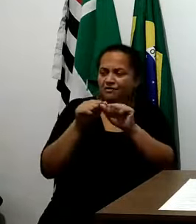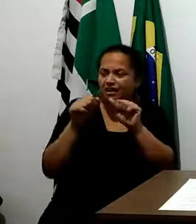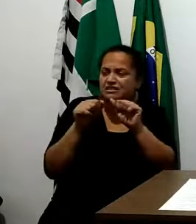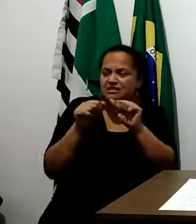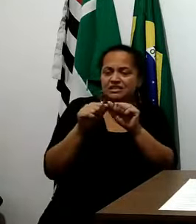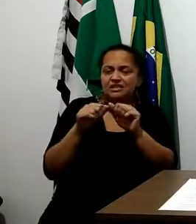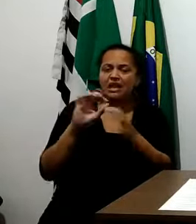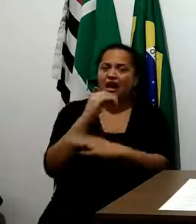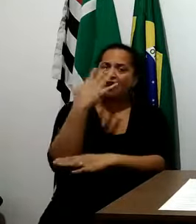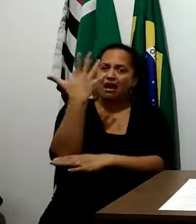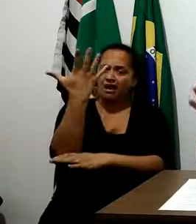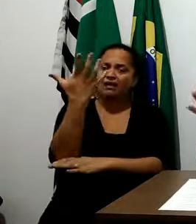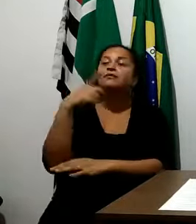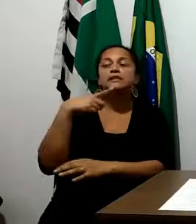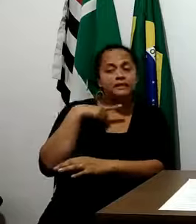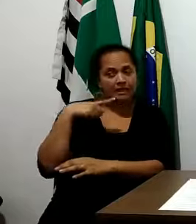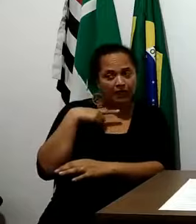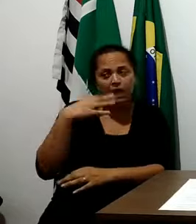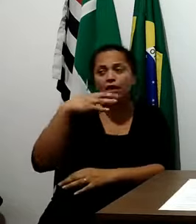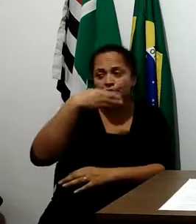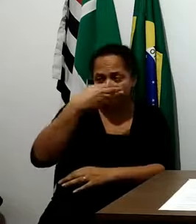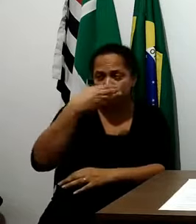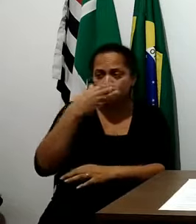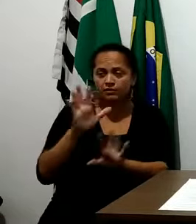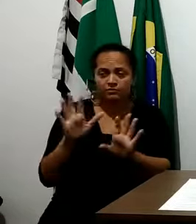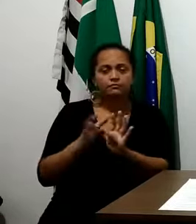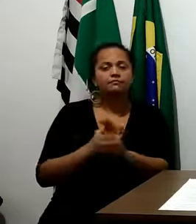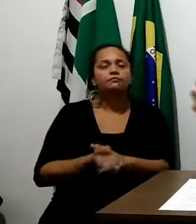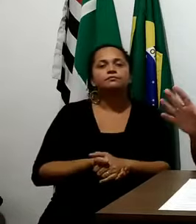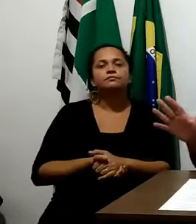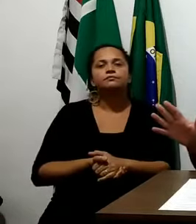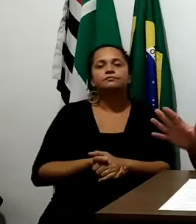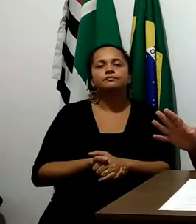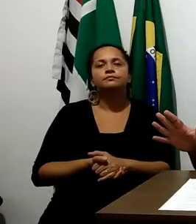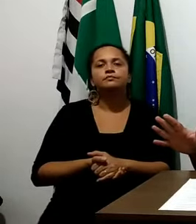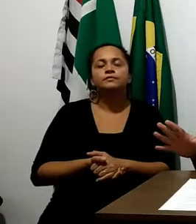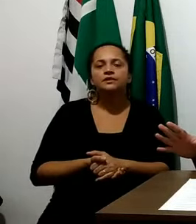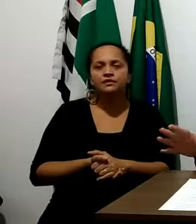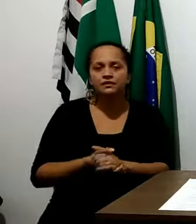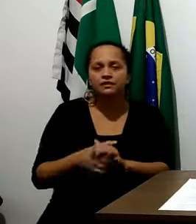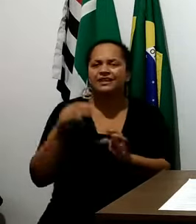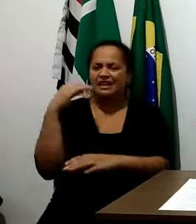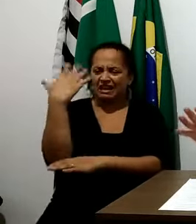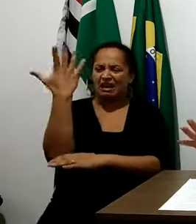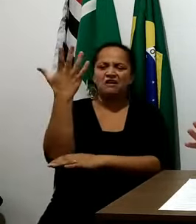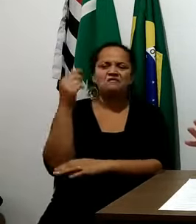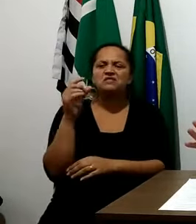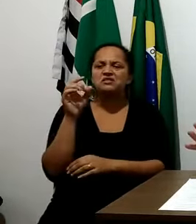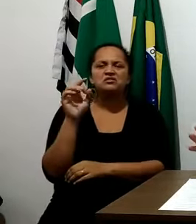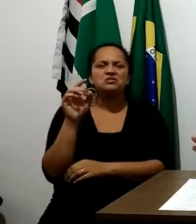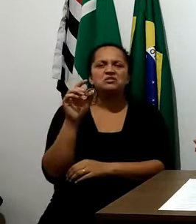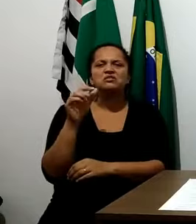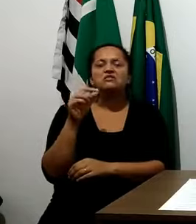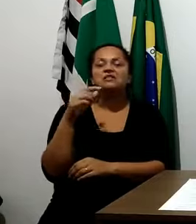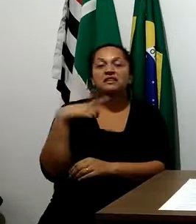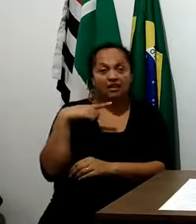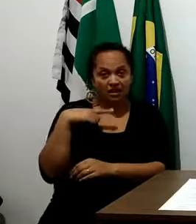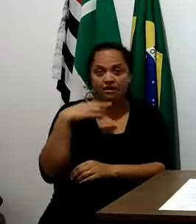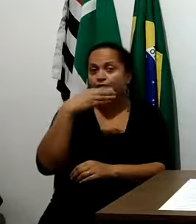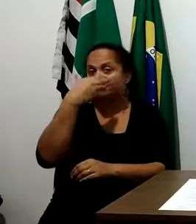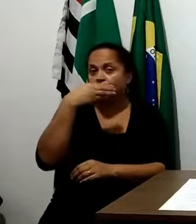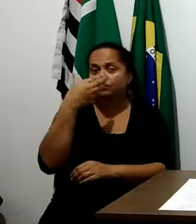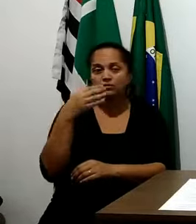esta figueira volte a dar frutos. Que ela não seja mais inútil, que ela não seja cortada.